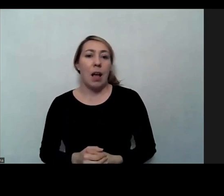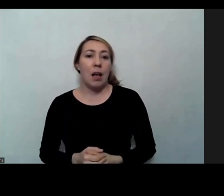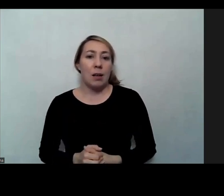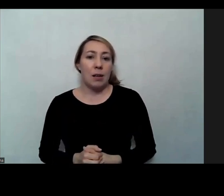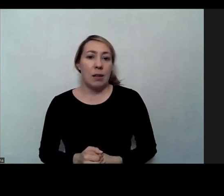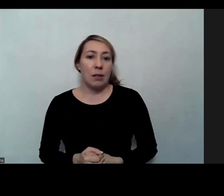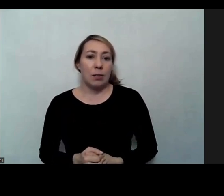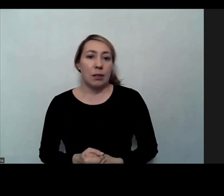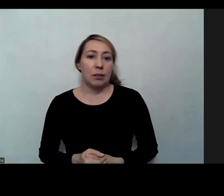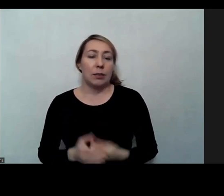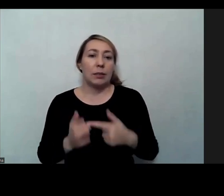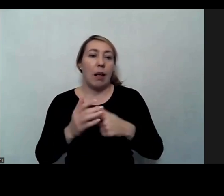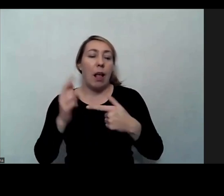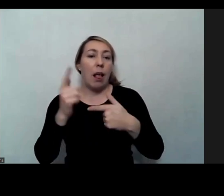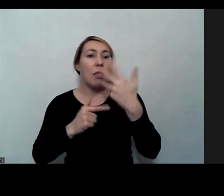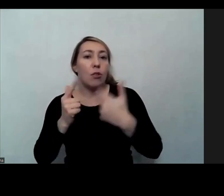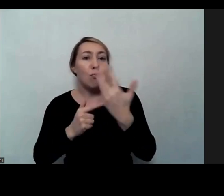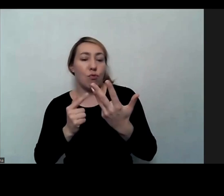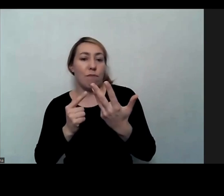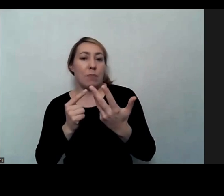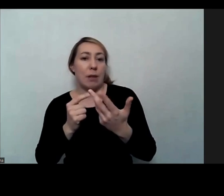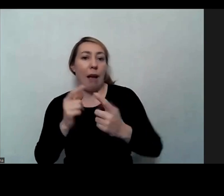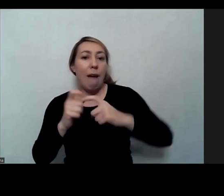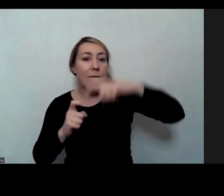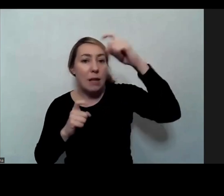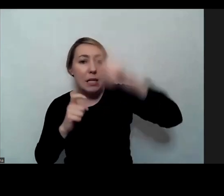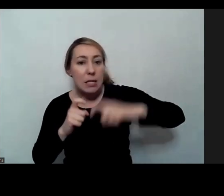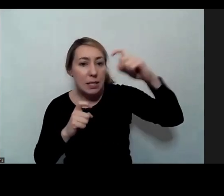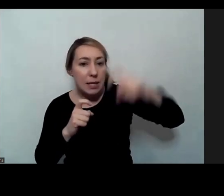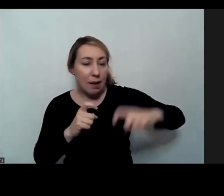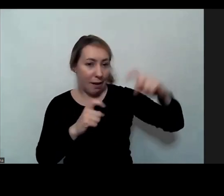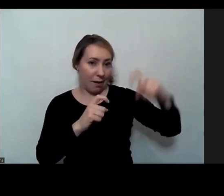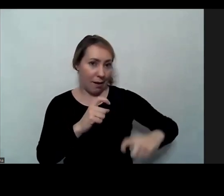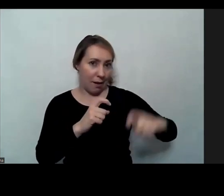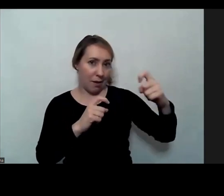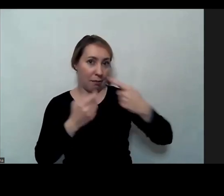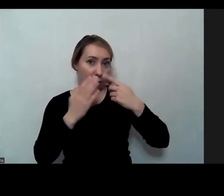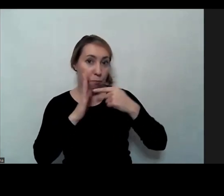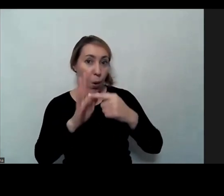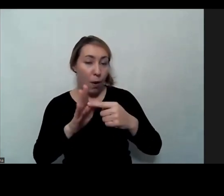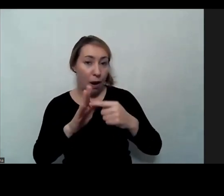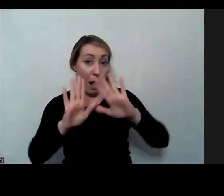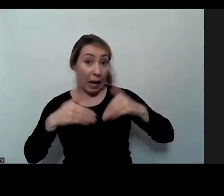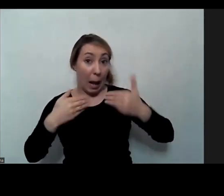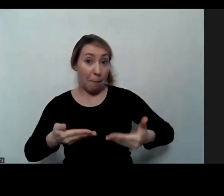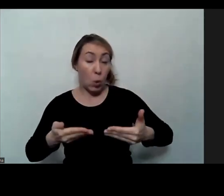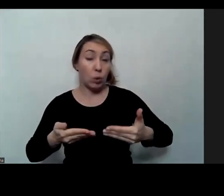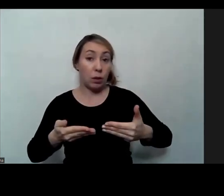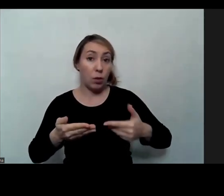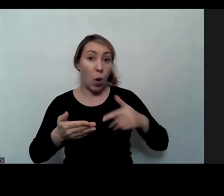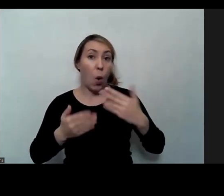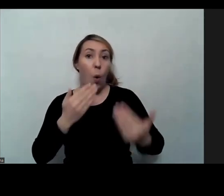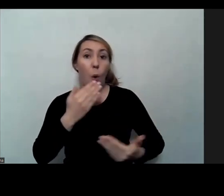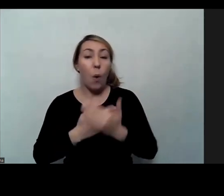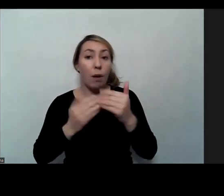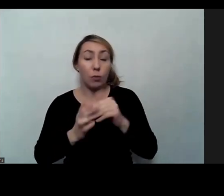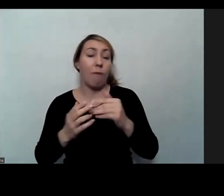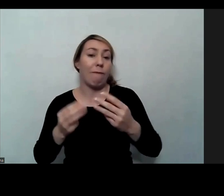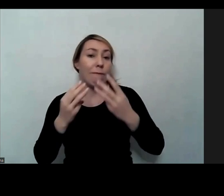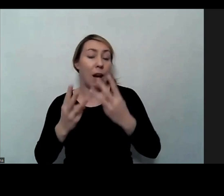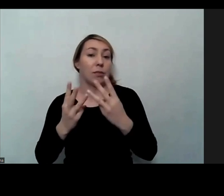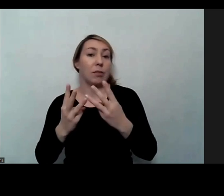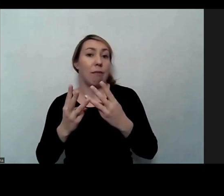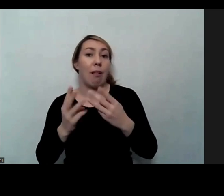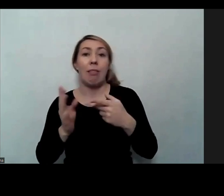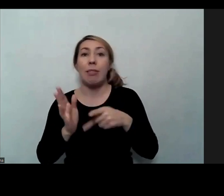tak naprawdę te liczby, te wykresy, które tutaj prezentowałam w raporcie, okazało się, że były istotne